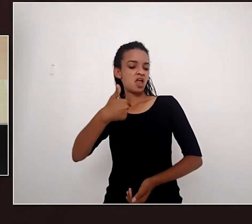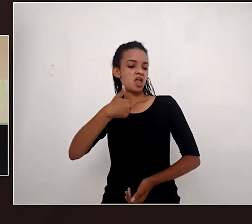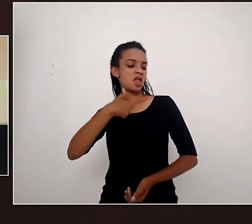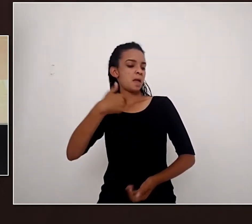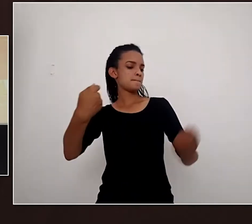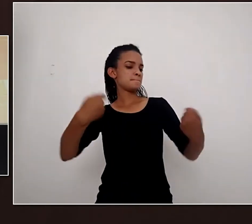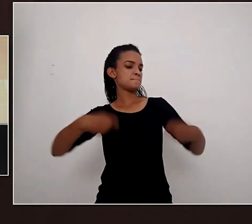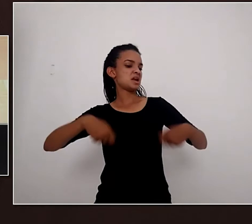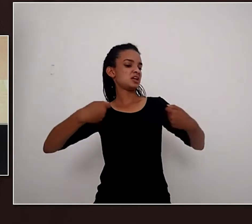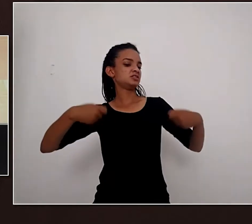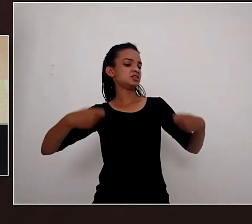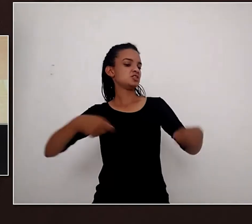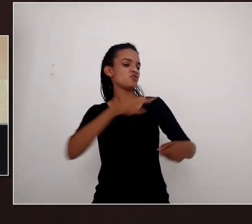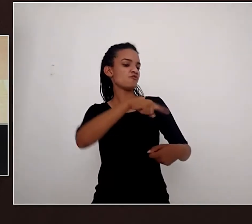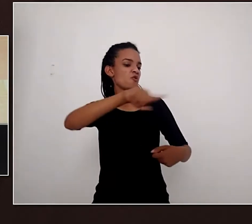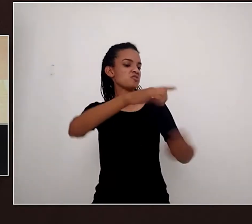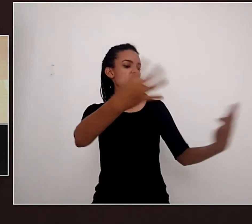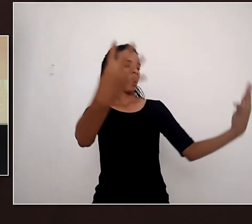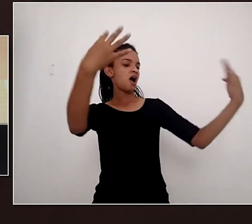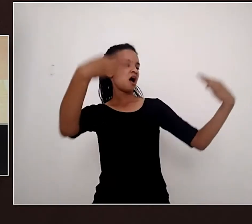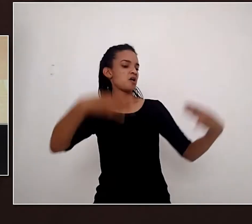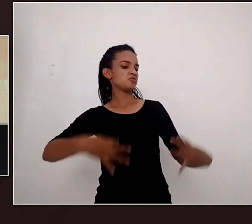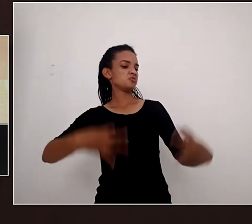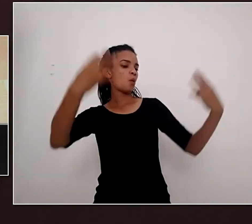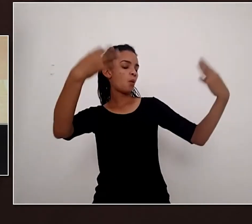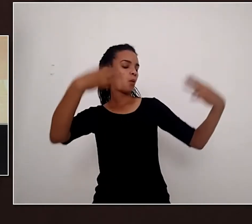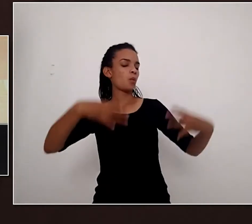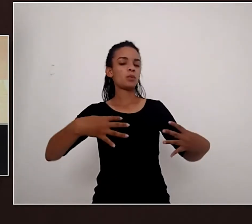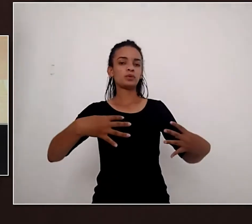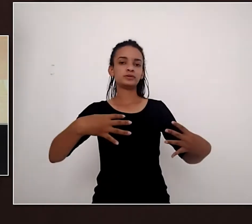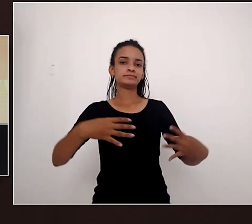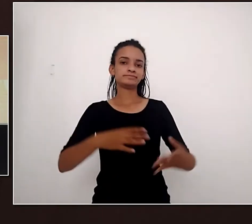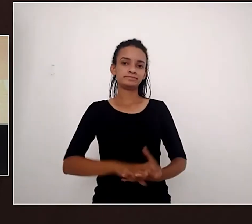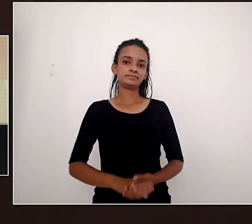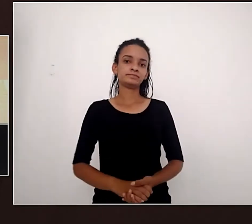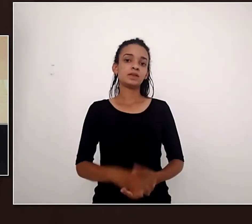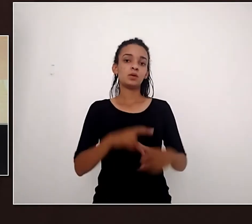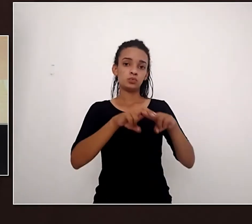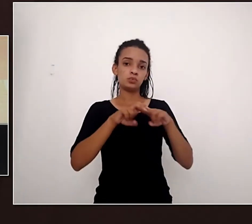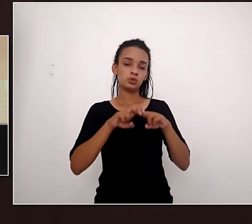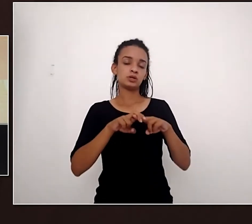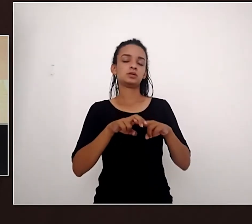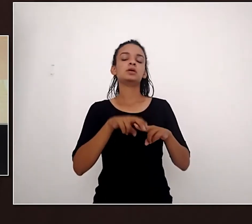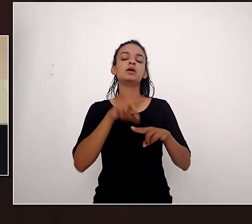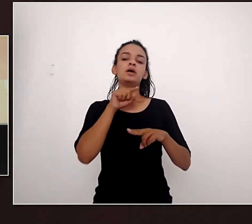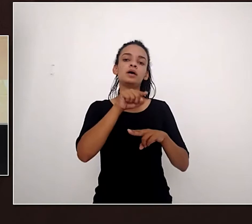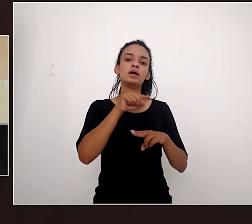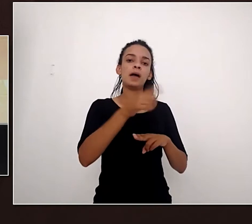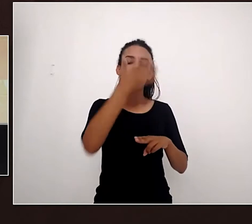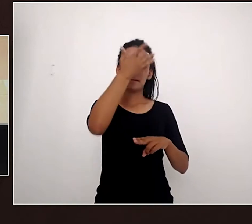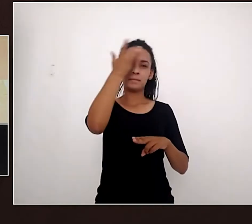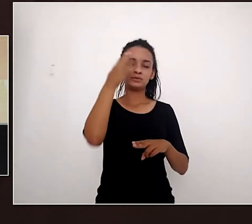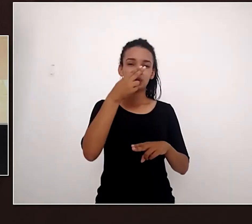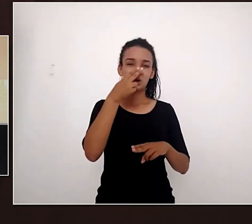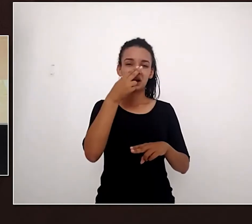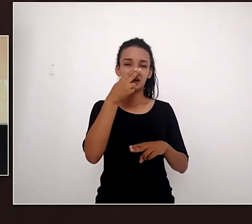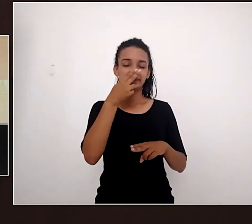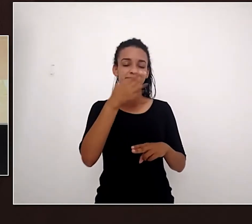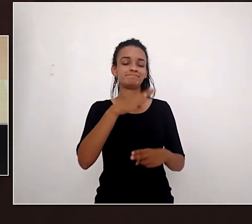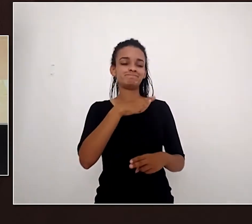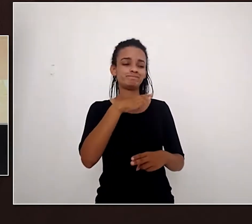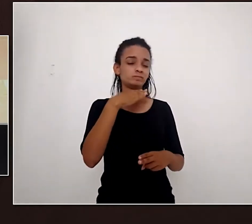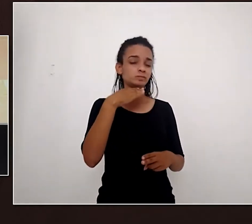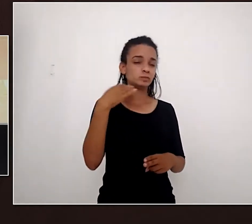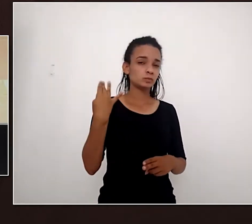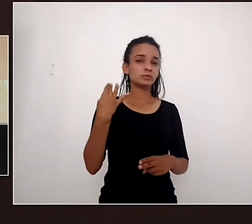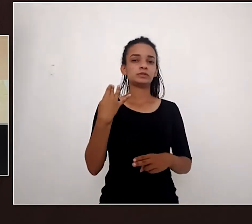imperadores que se divinizaram, então, tiveram mortes trágicas, tá? Bom, porque só há